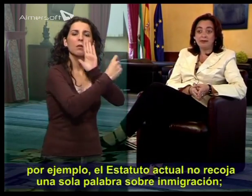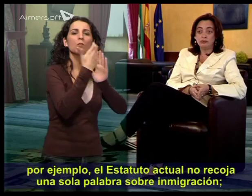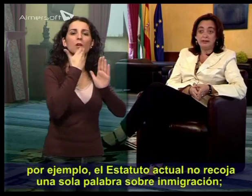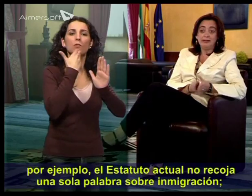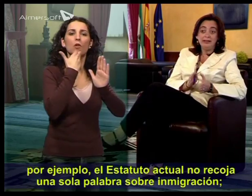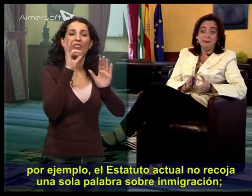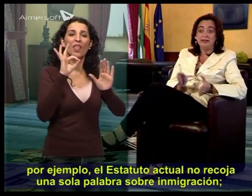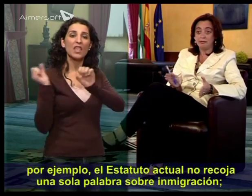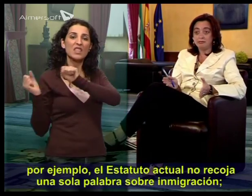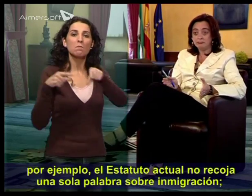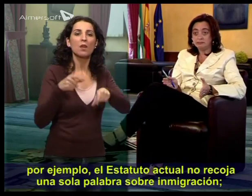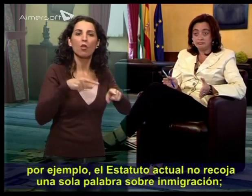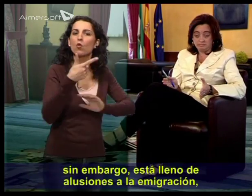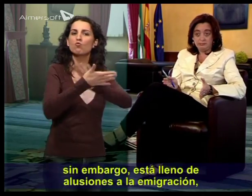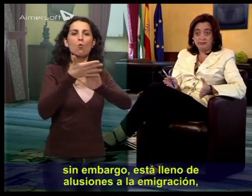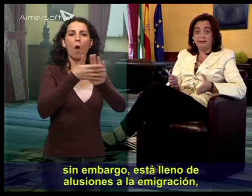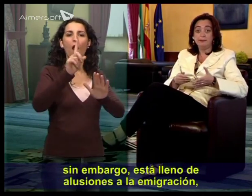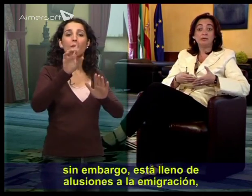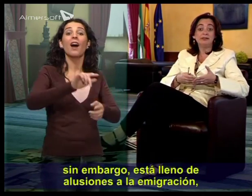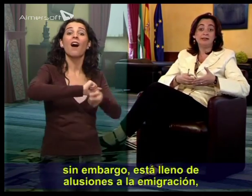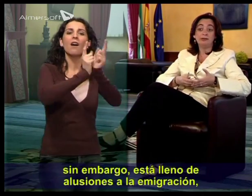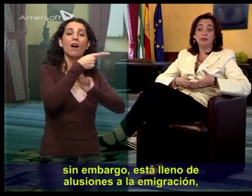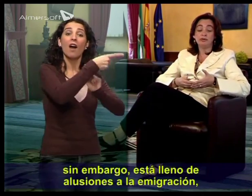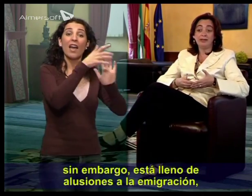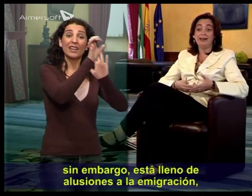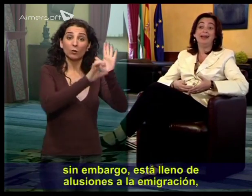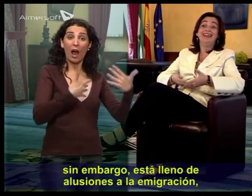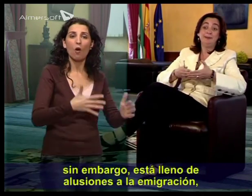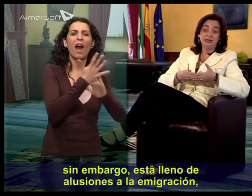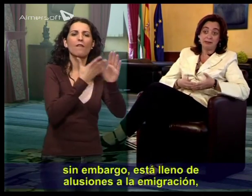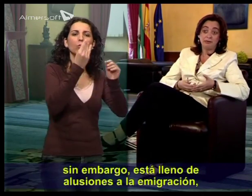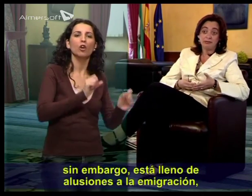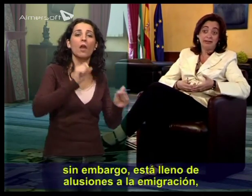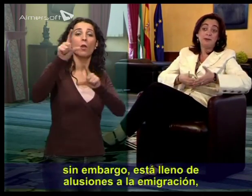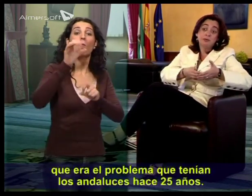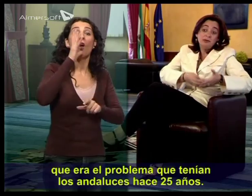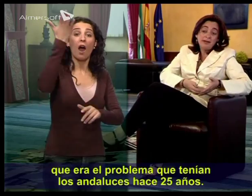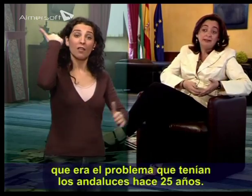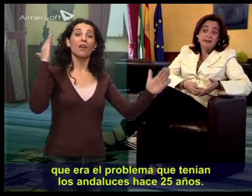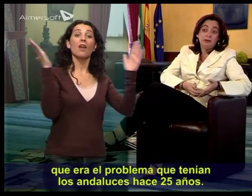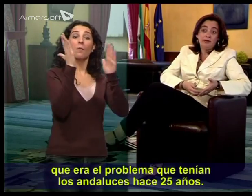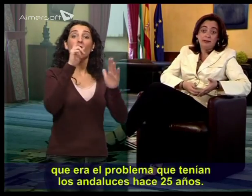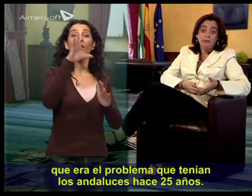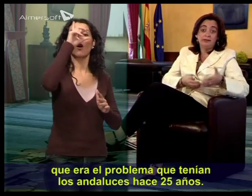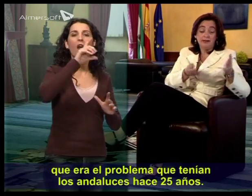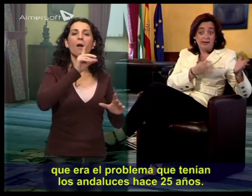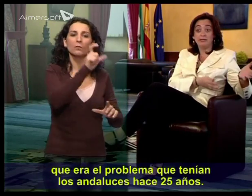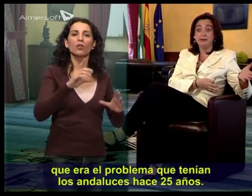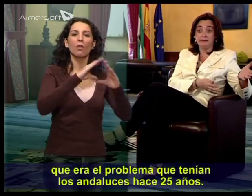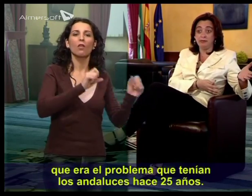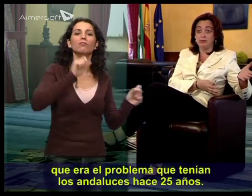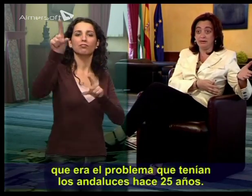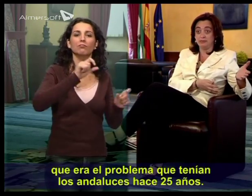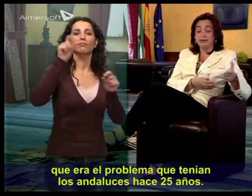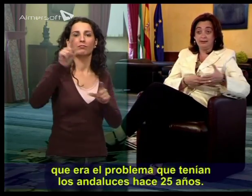sola palabra sobre inmigración. Sin embargo, está lleno de alusiones a la emigración, que era el problema que tenían los andaluces